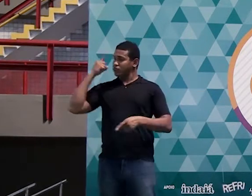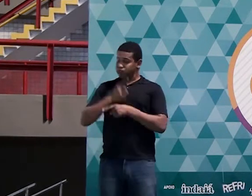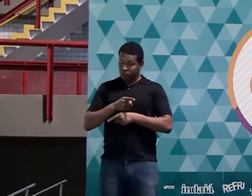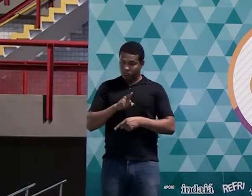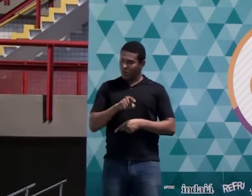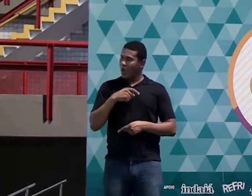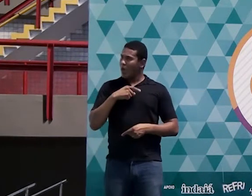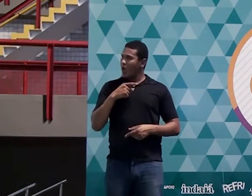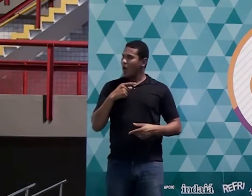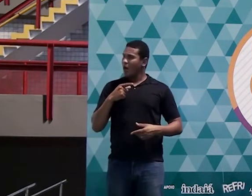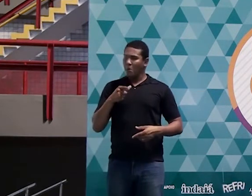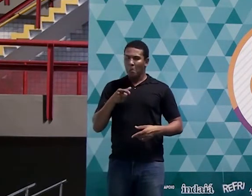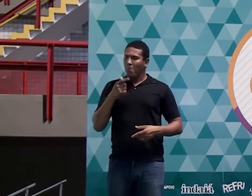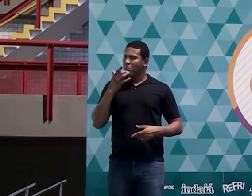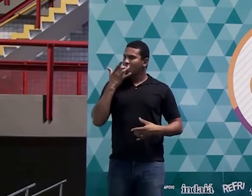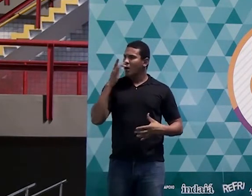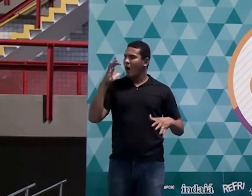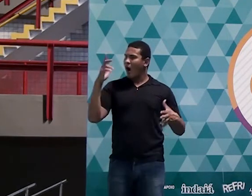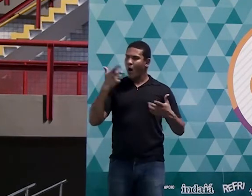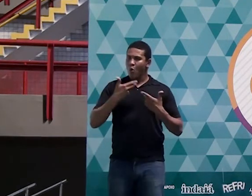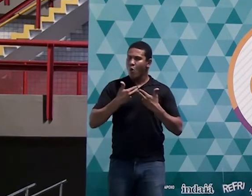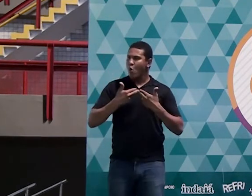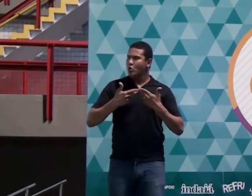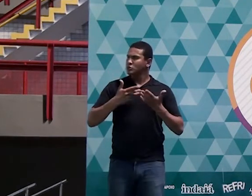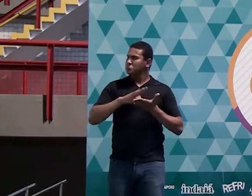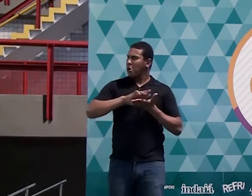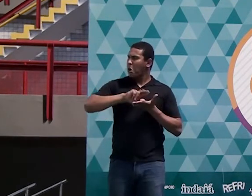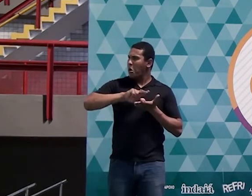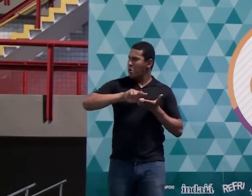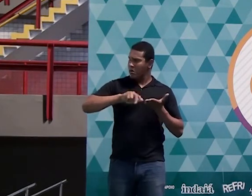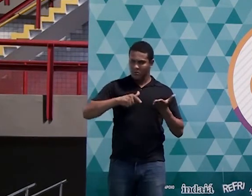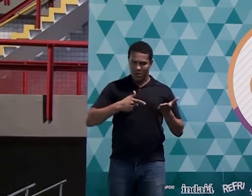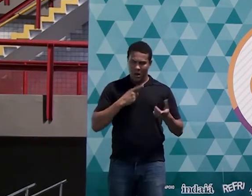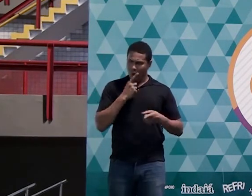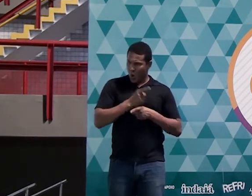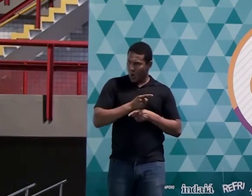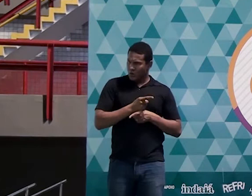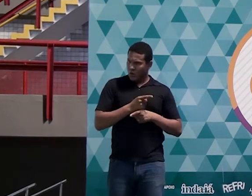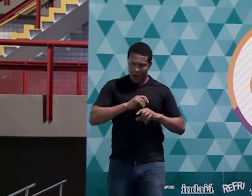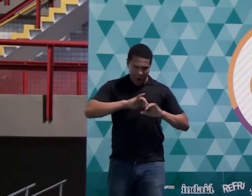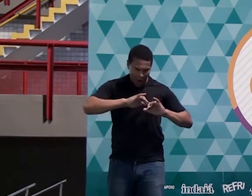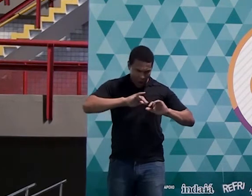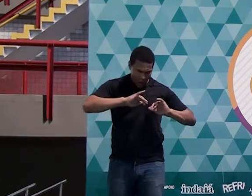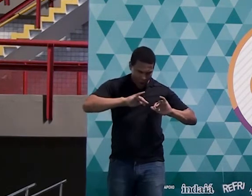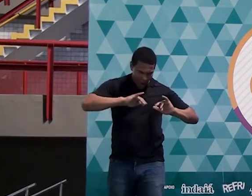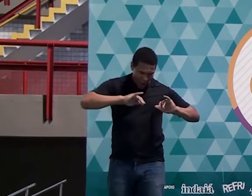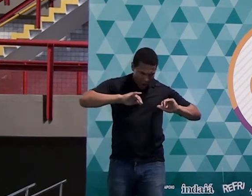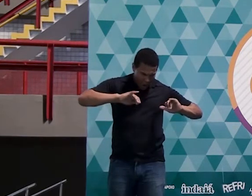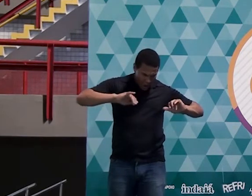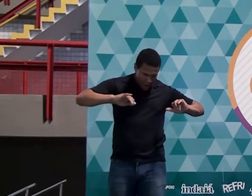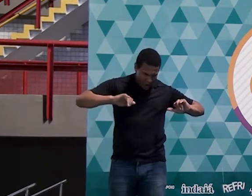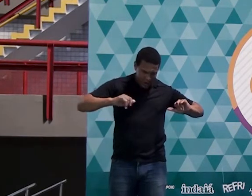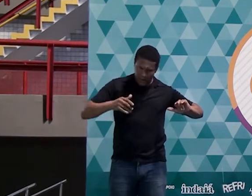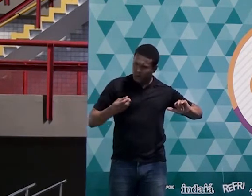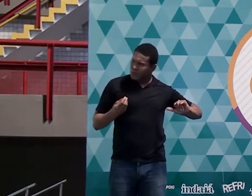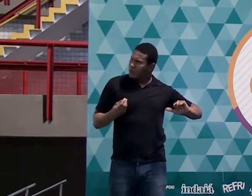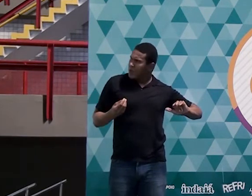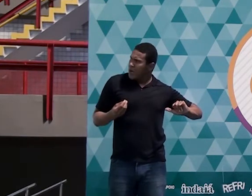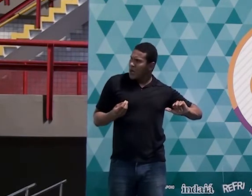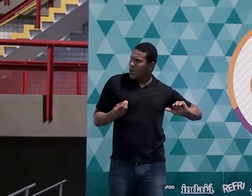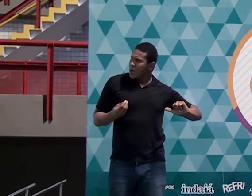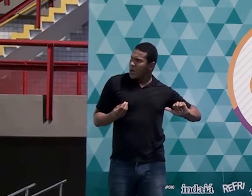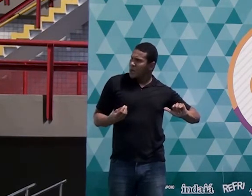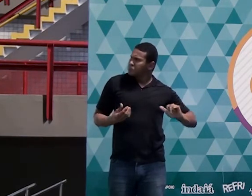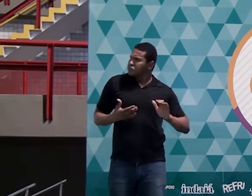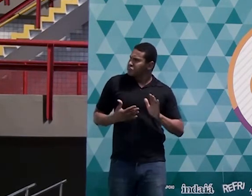ninguém. Isso é mito. Provavelmente o que aconteceu foi que os templários viram que não havia sentido mais nas